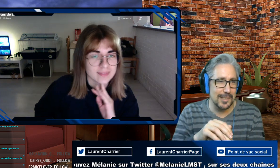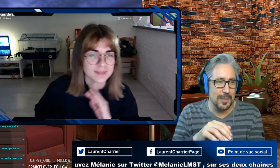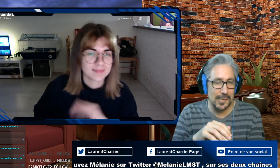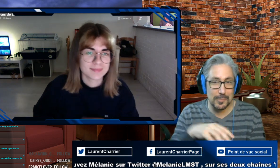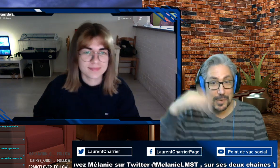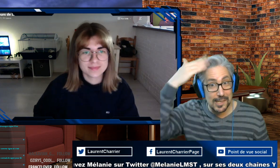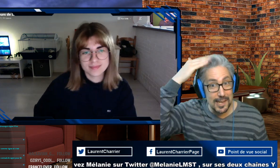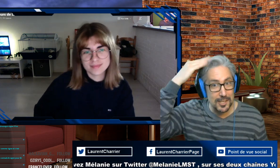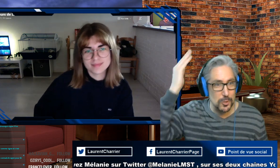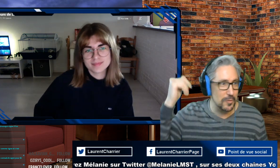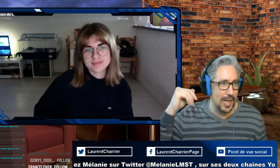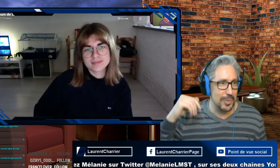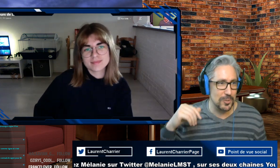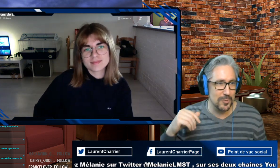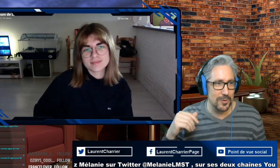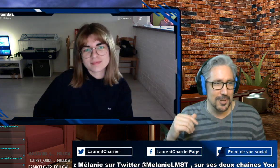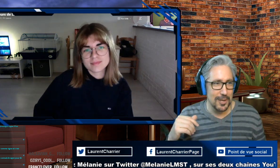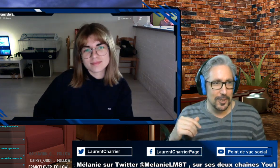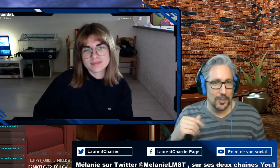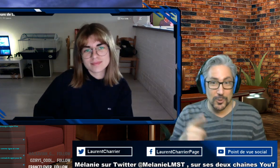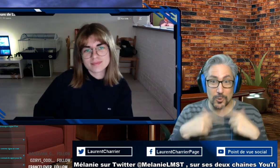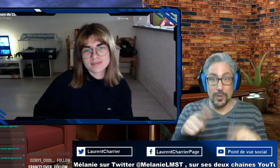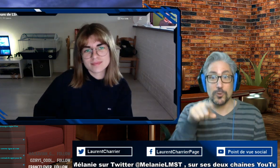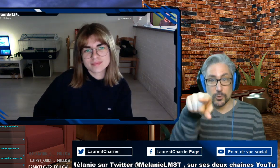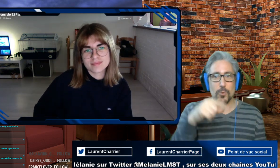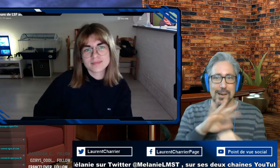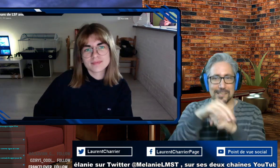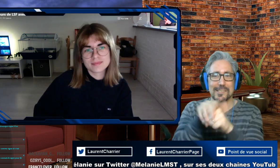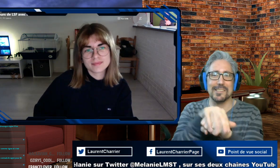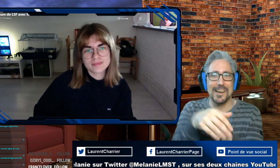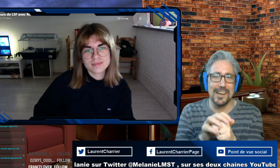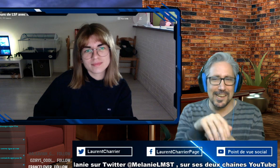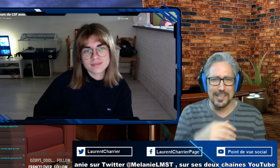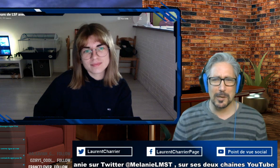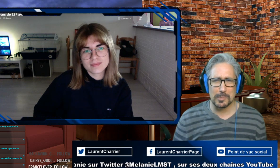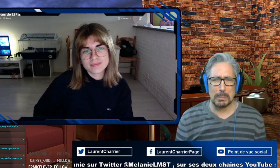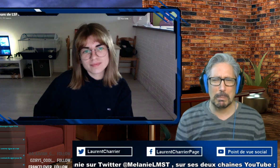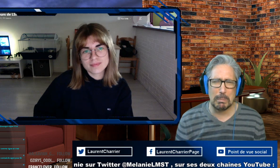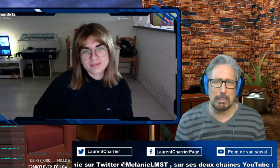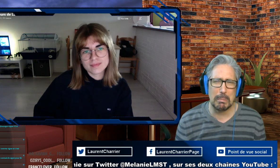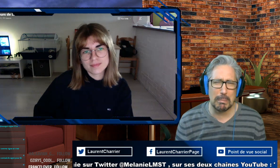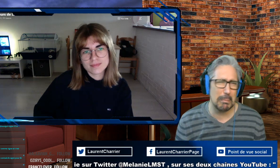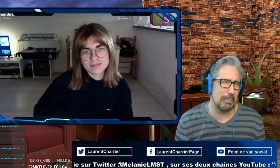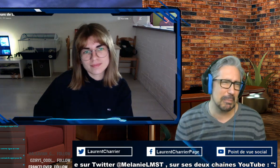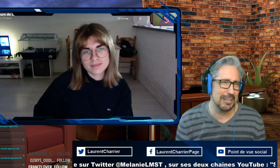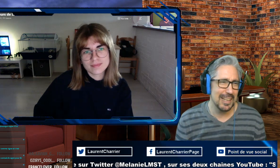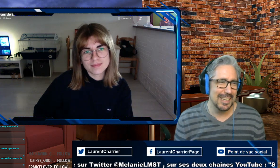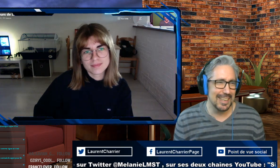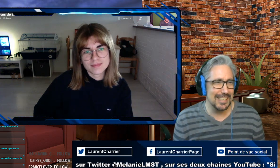C'était ça. C'était parce qu'il était chauve, il n'avait pas de cheveux. Donc toi, c'est ça. Il était comme ça.